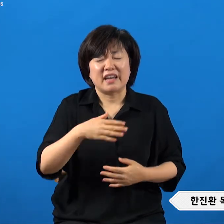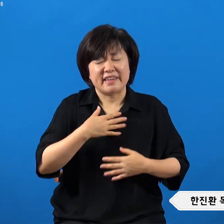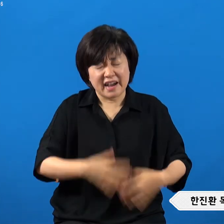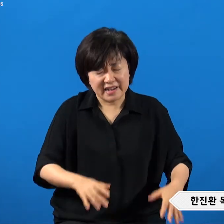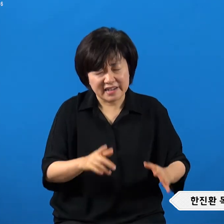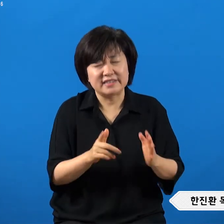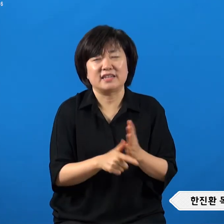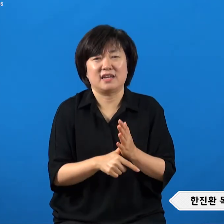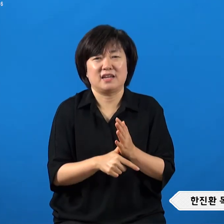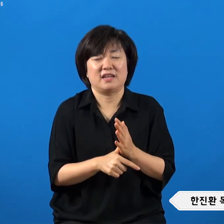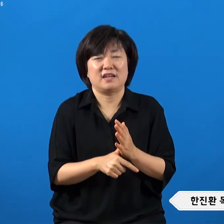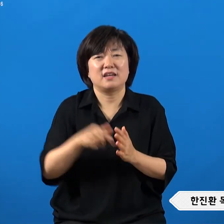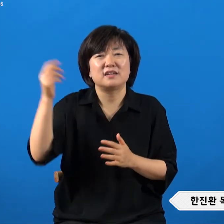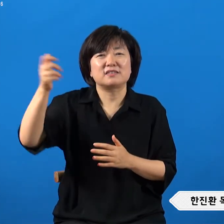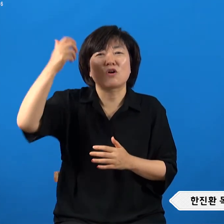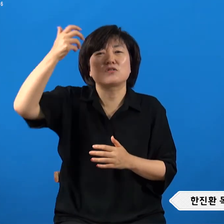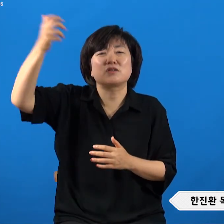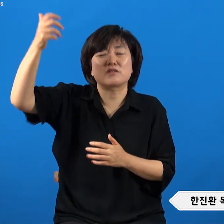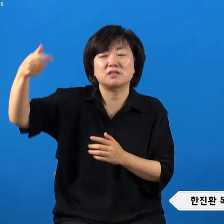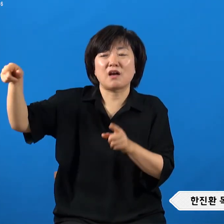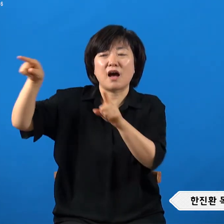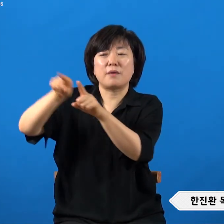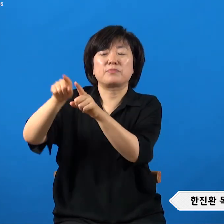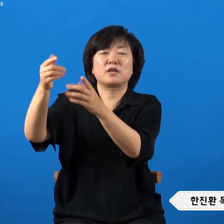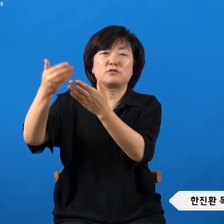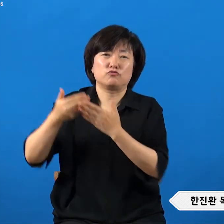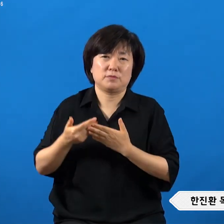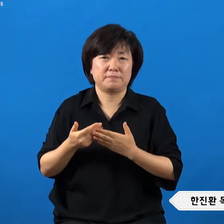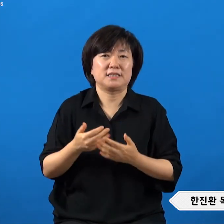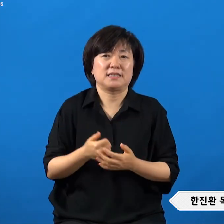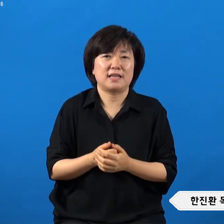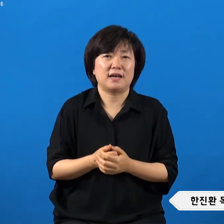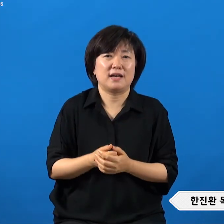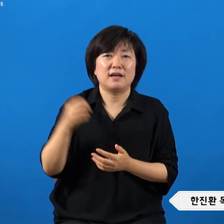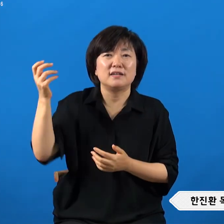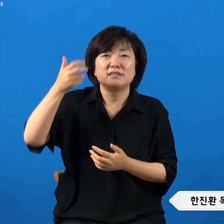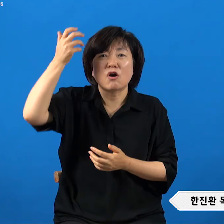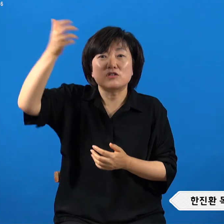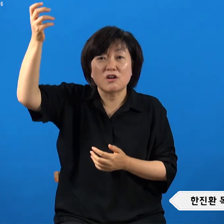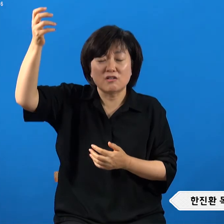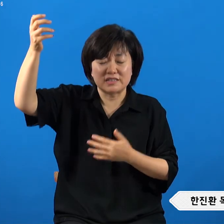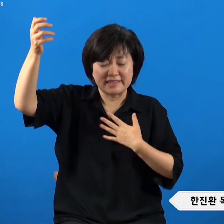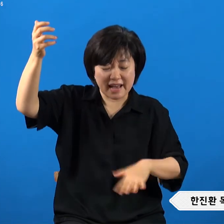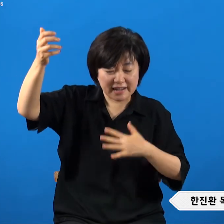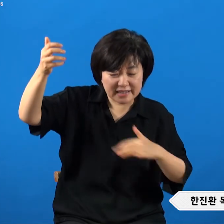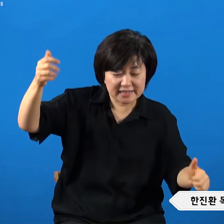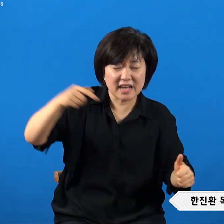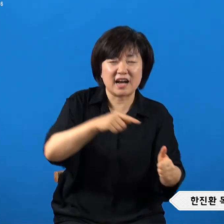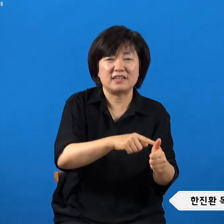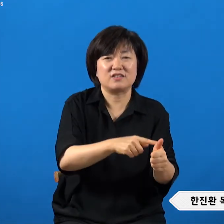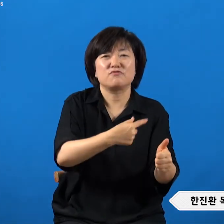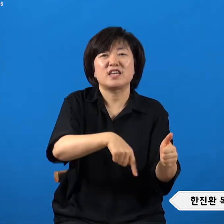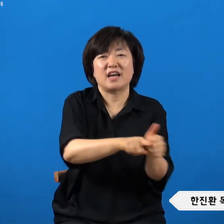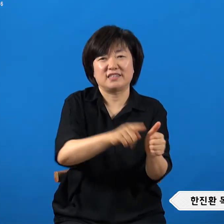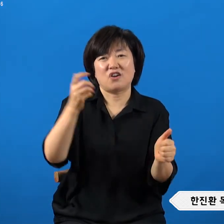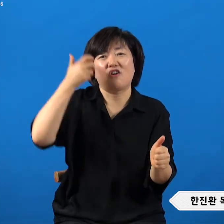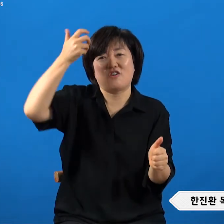우리가 약할 때 성령께서 함께해 주십니다. 성령은 약자를 위한